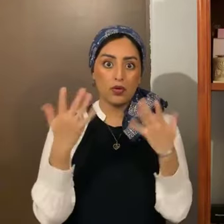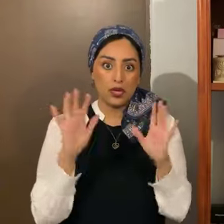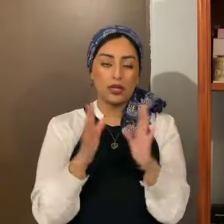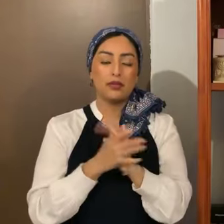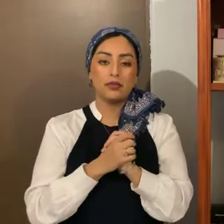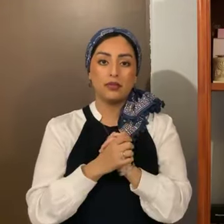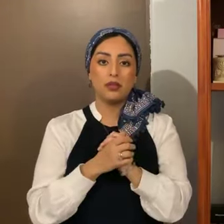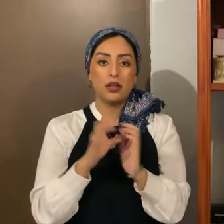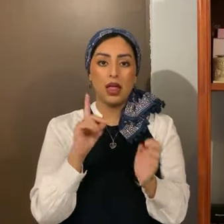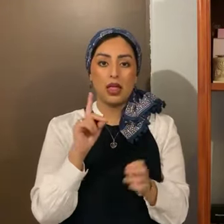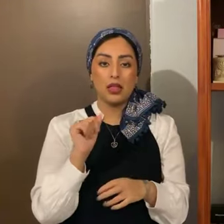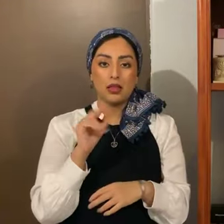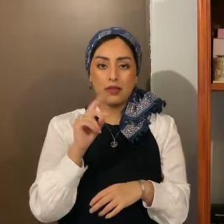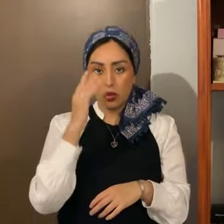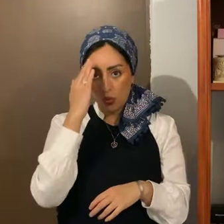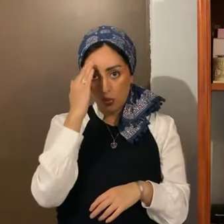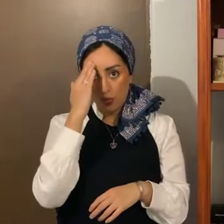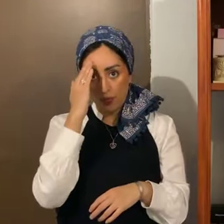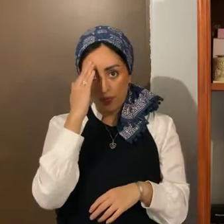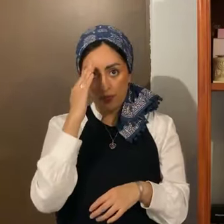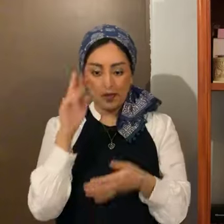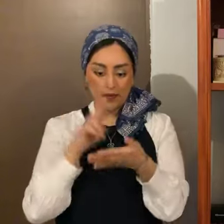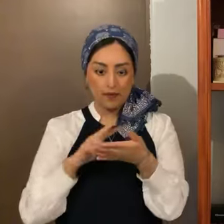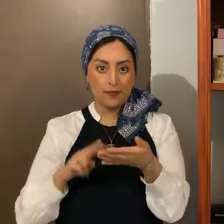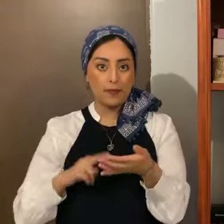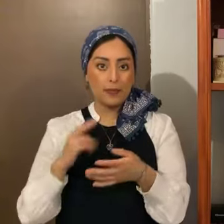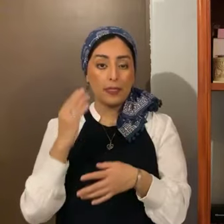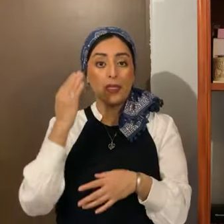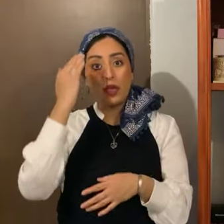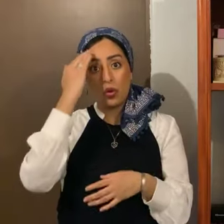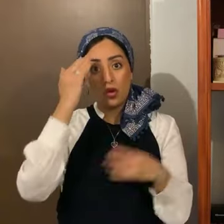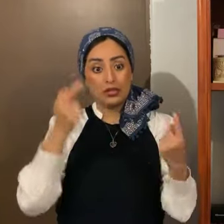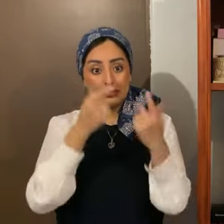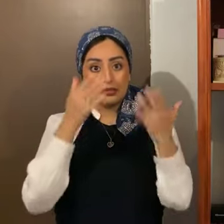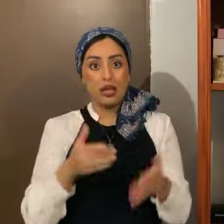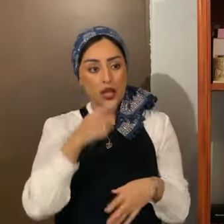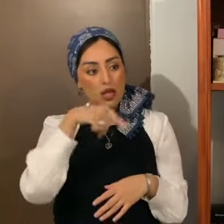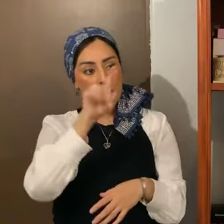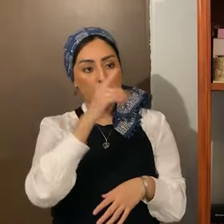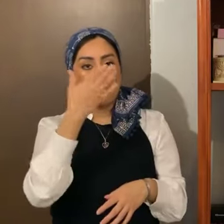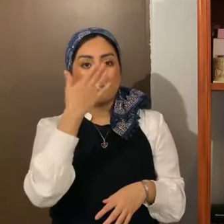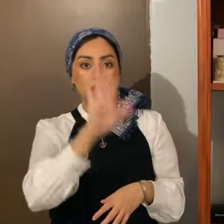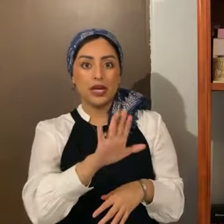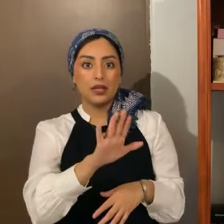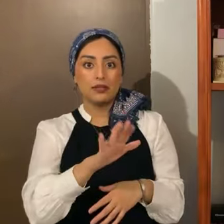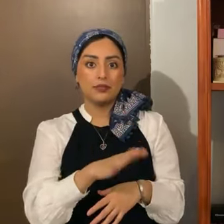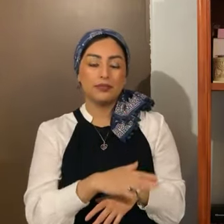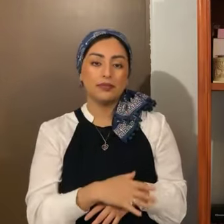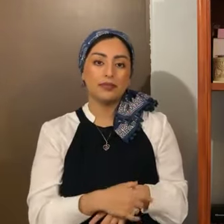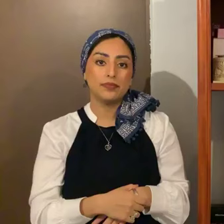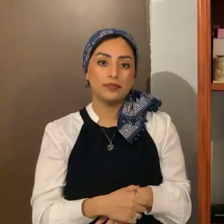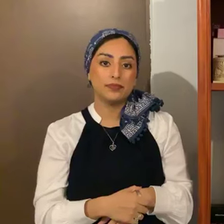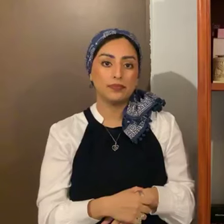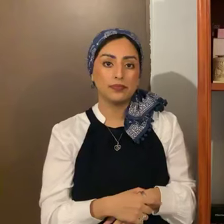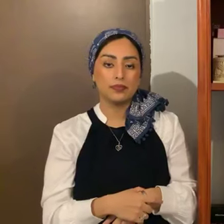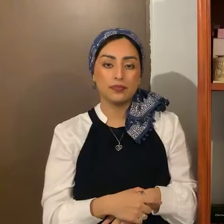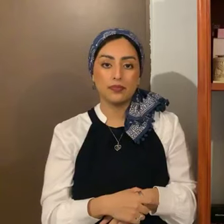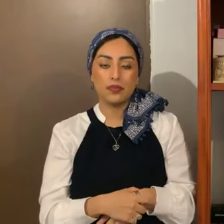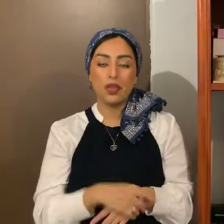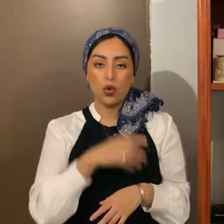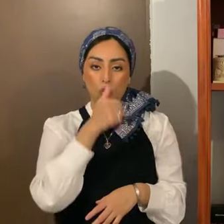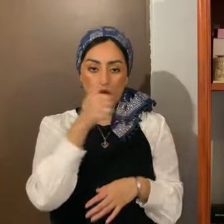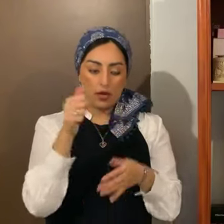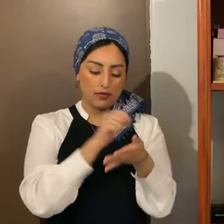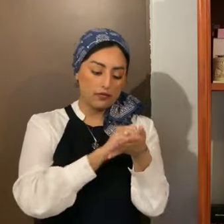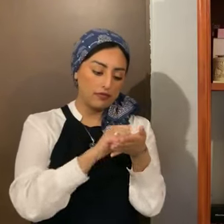Entonces él sabía este verso y por eso sabía que los malos acaban mal, ¿verdad? A ver, vamos, yo lo tengo subrayado, pero ustedes